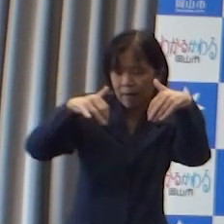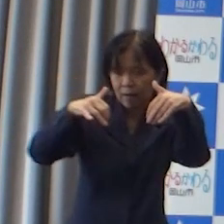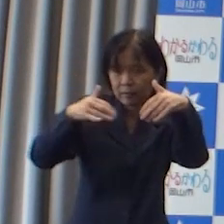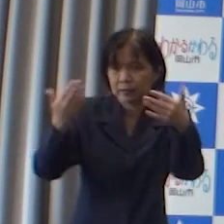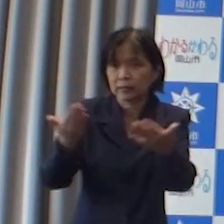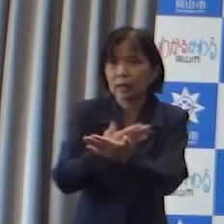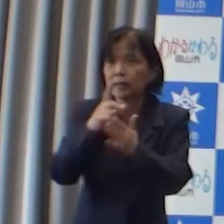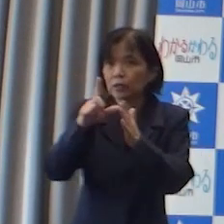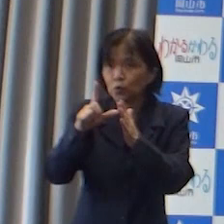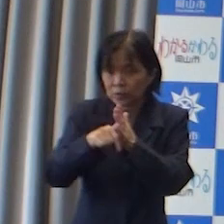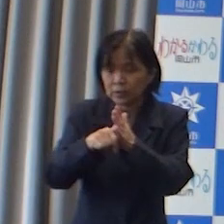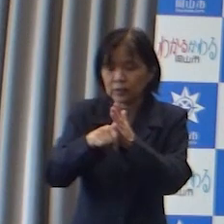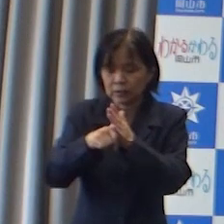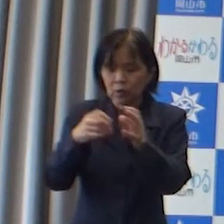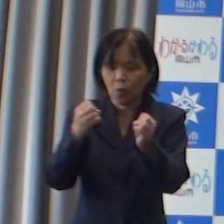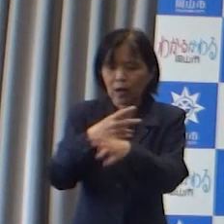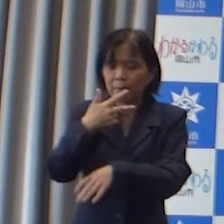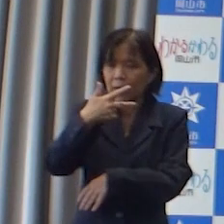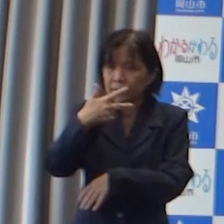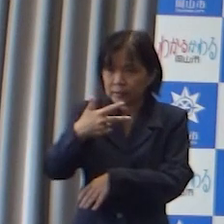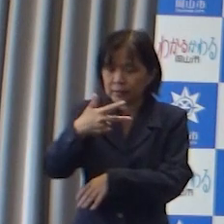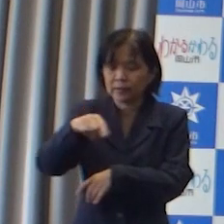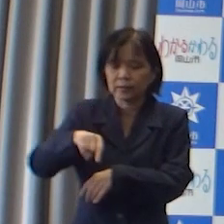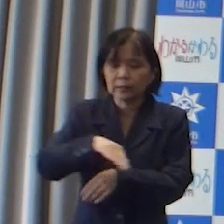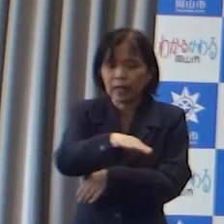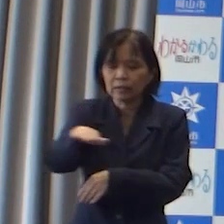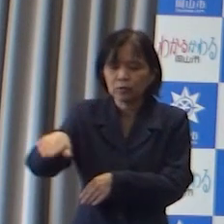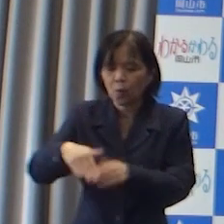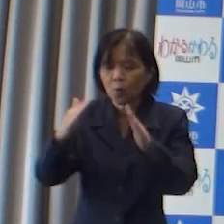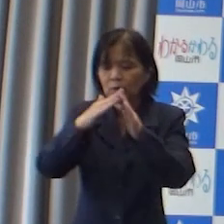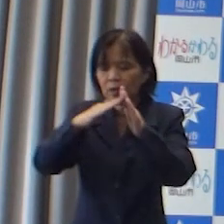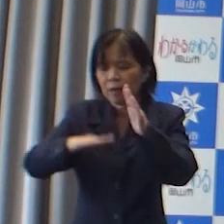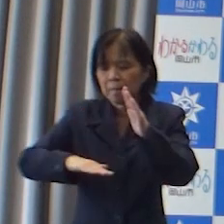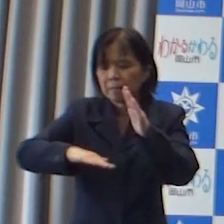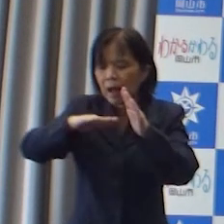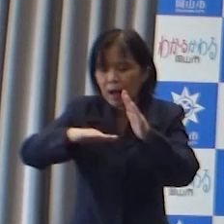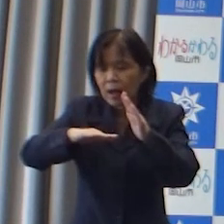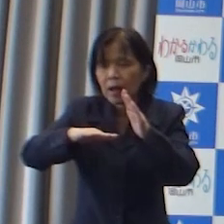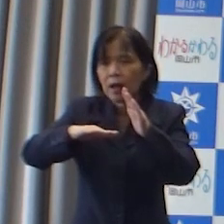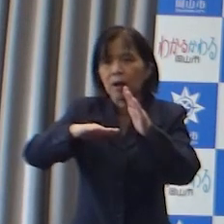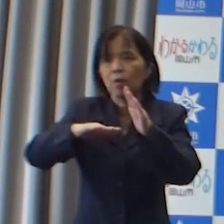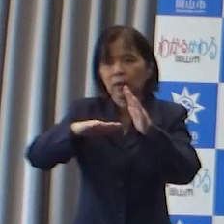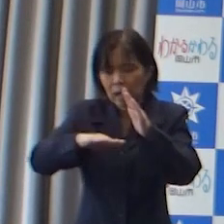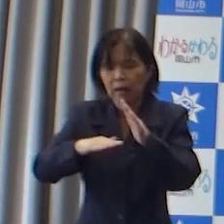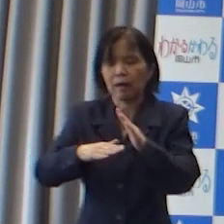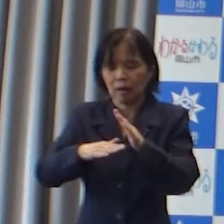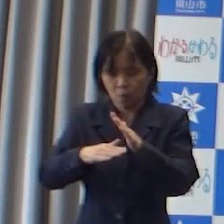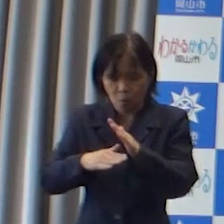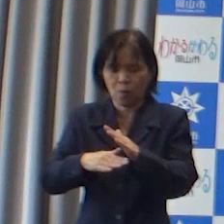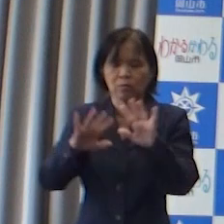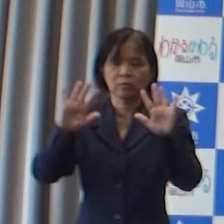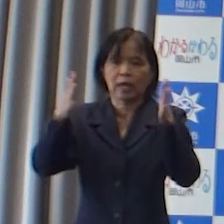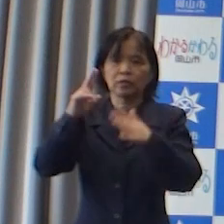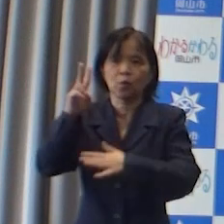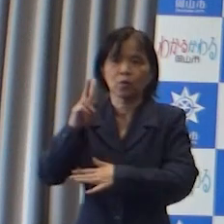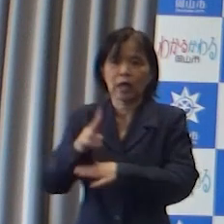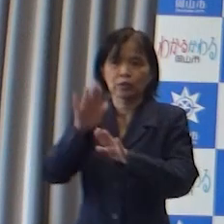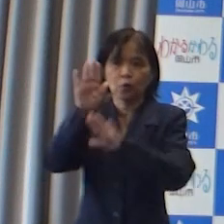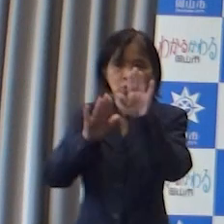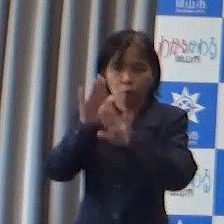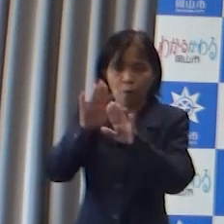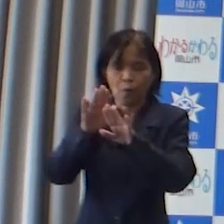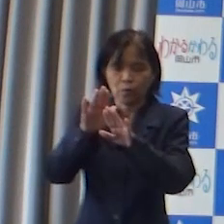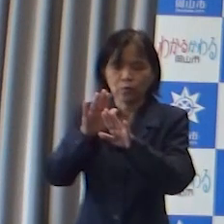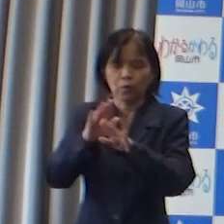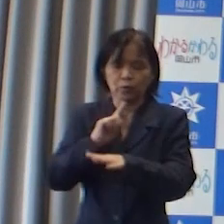に、床上の浸水は出さない、そういう方針で臨んでいこうということに